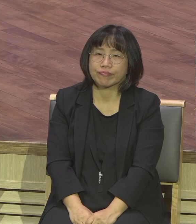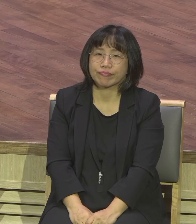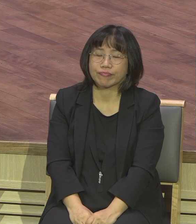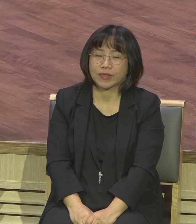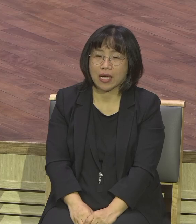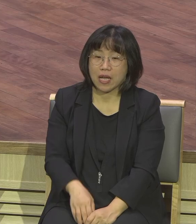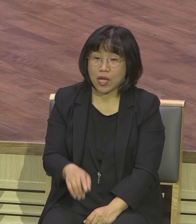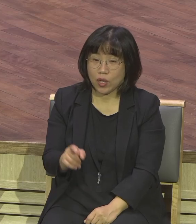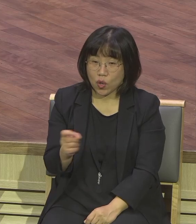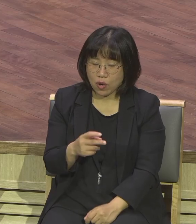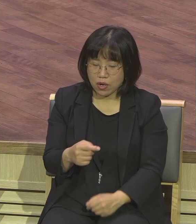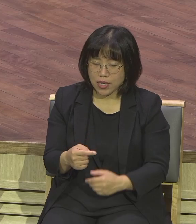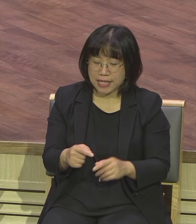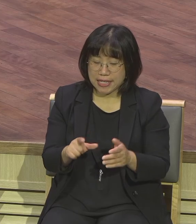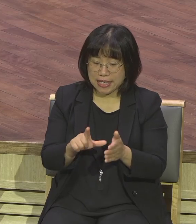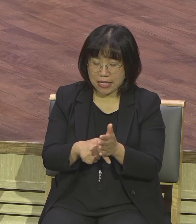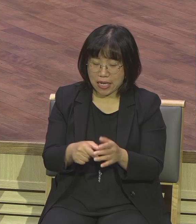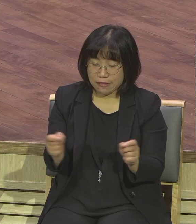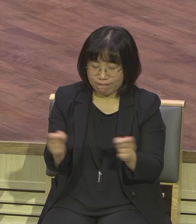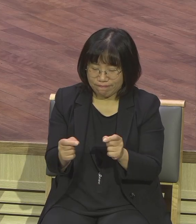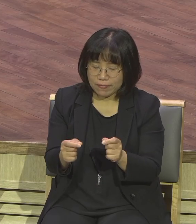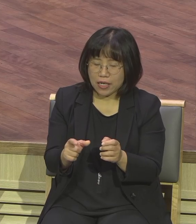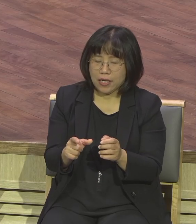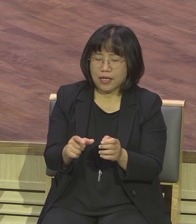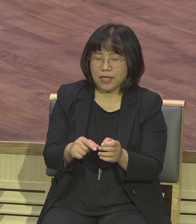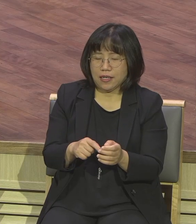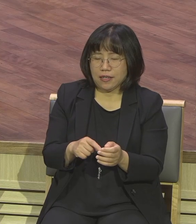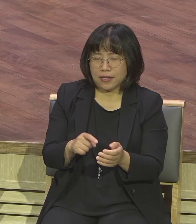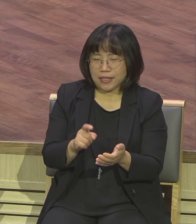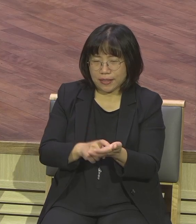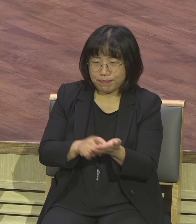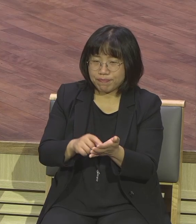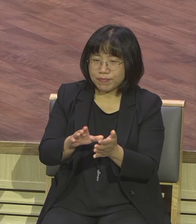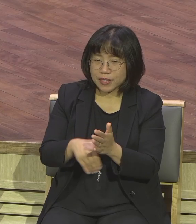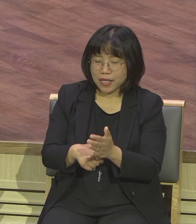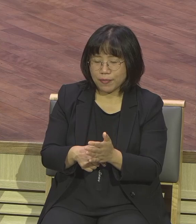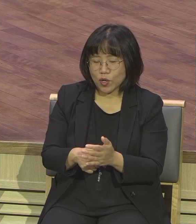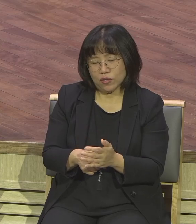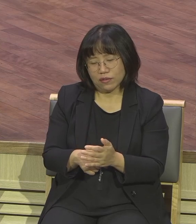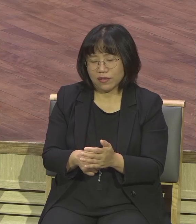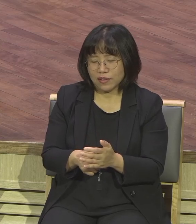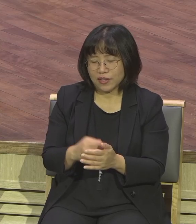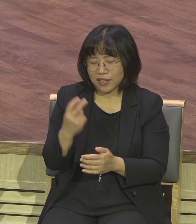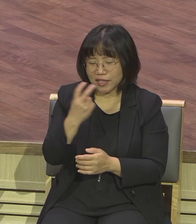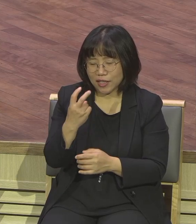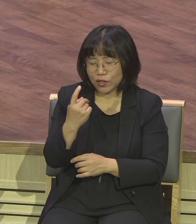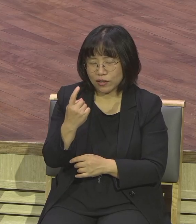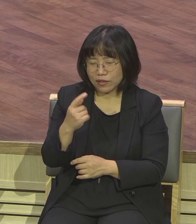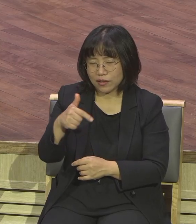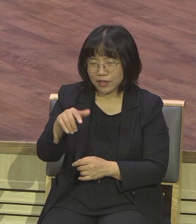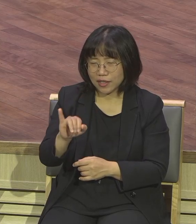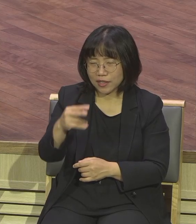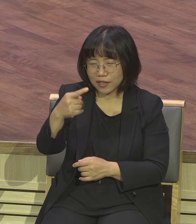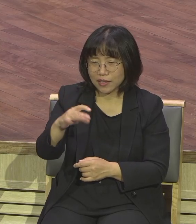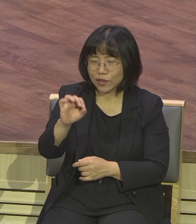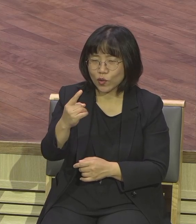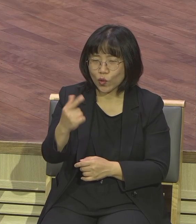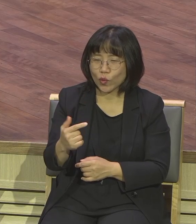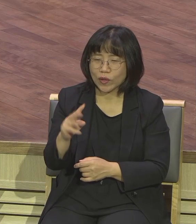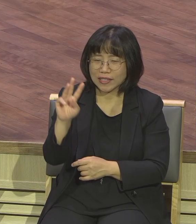급할 때는 기도원 용사 은사람들 백배 축복하라 여쭈옵시고 본당 거신케하여 주옵사사 급할 때는 그냥 막